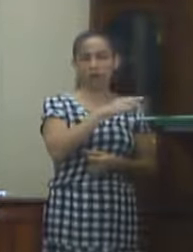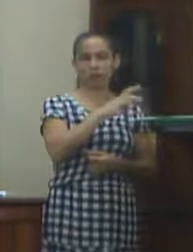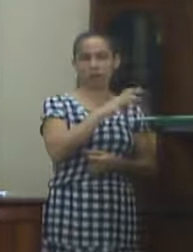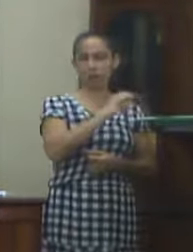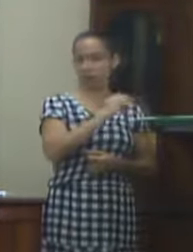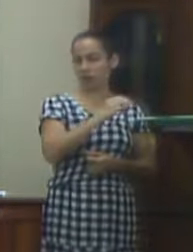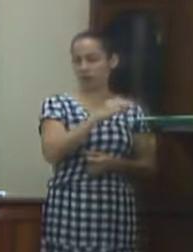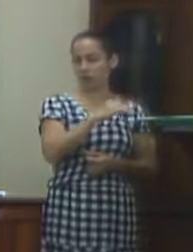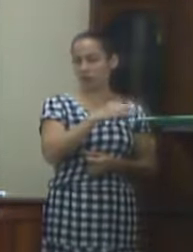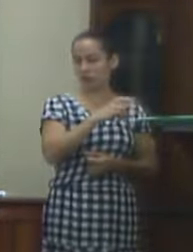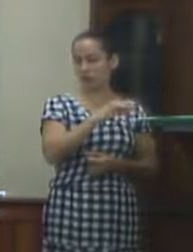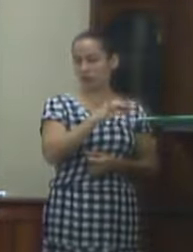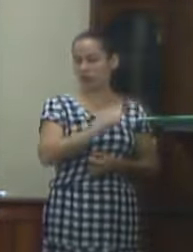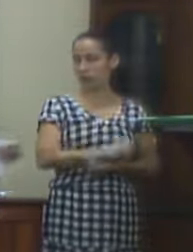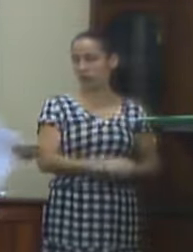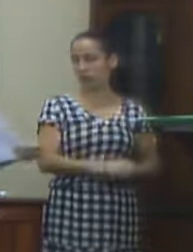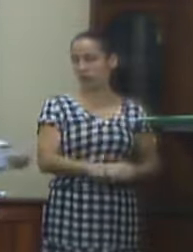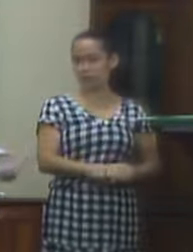Moreira de Oliveira.